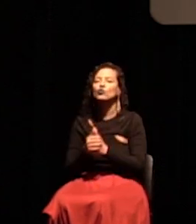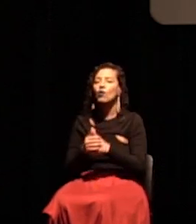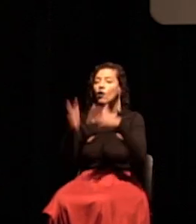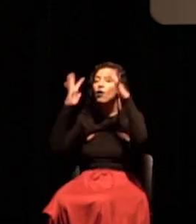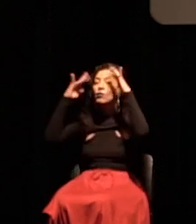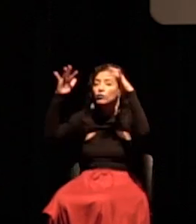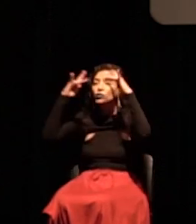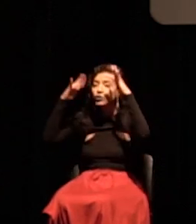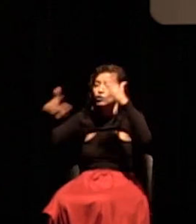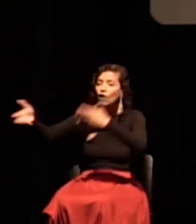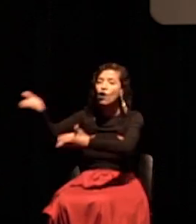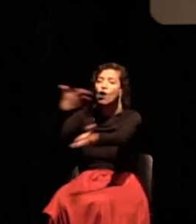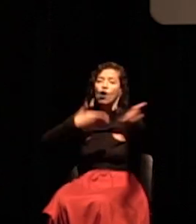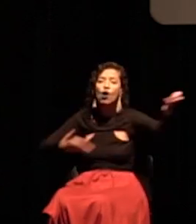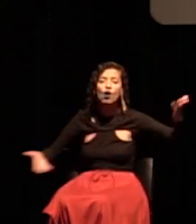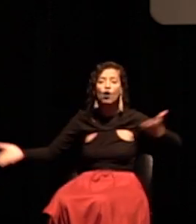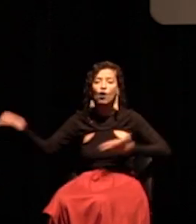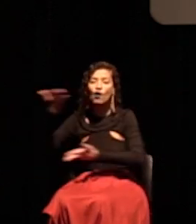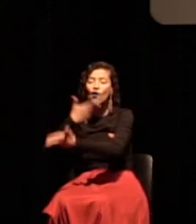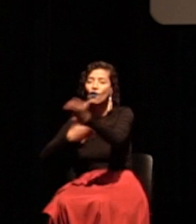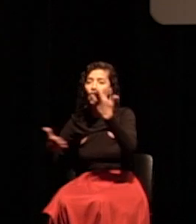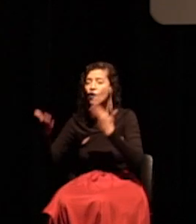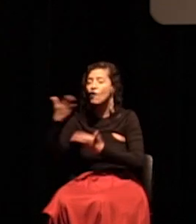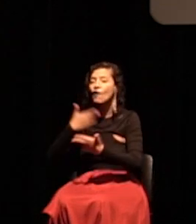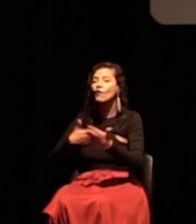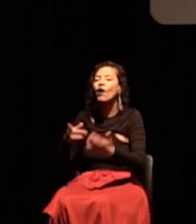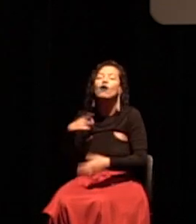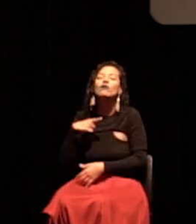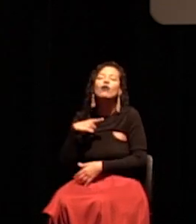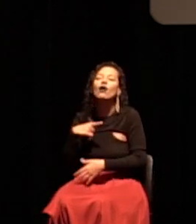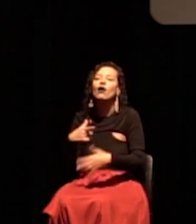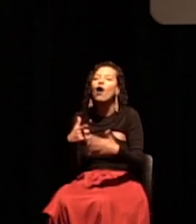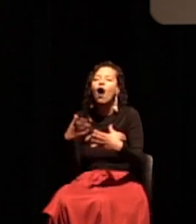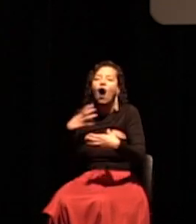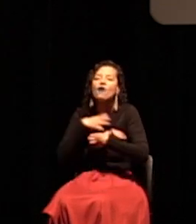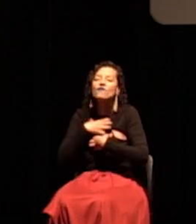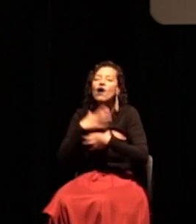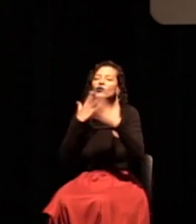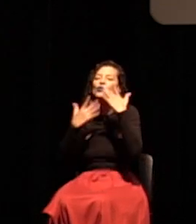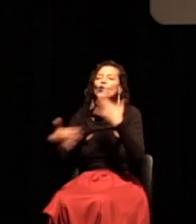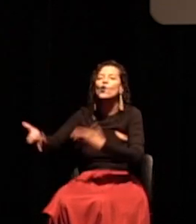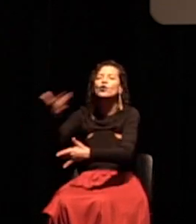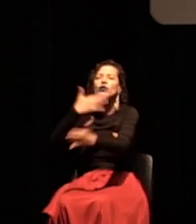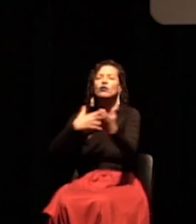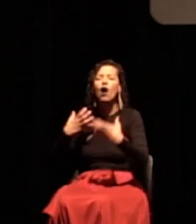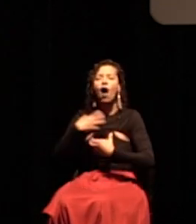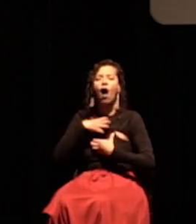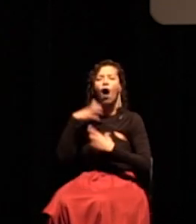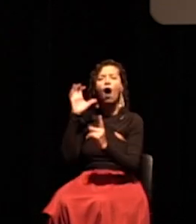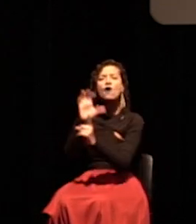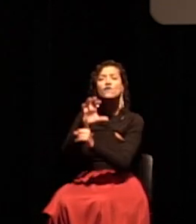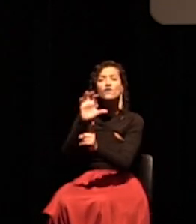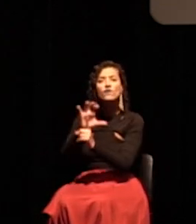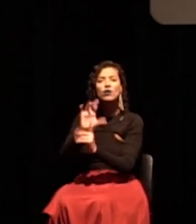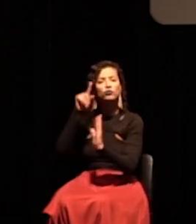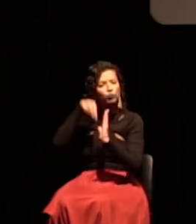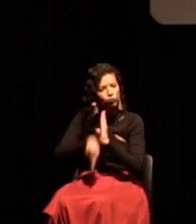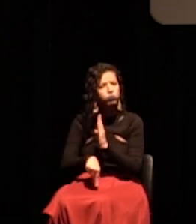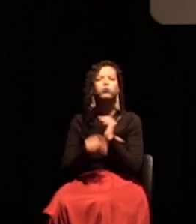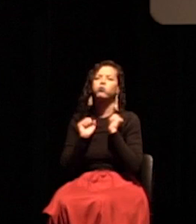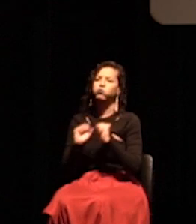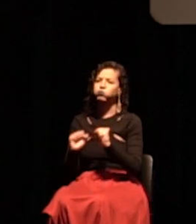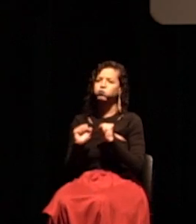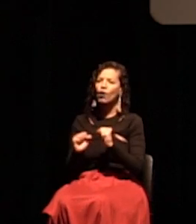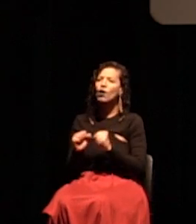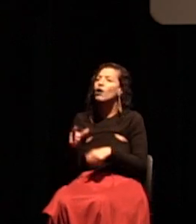as trocas mentais que são coloridas pelos afetos, o afeto no sentido mais amplo que possa acontecer, é que